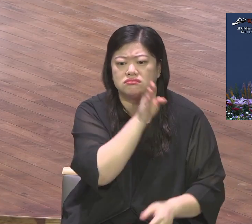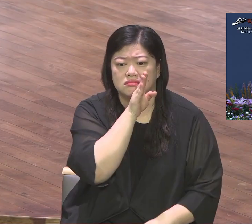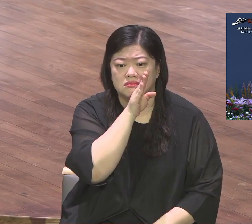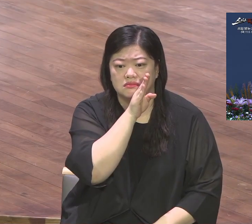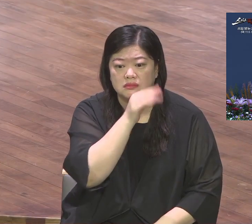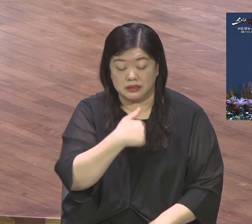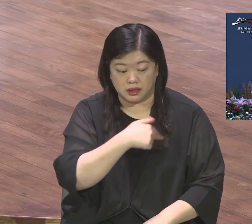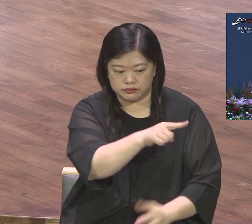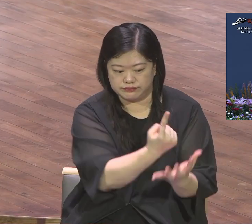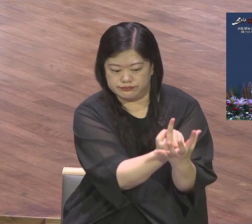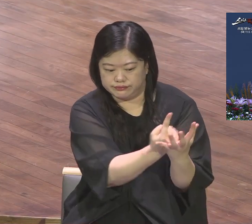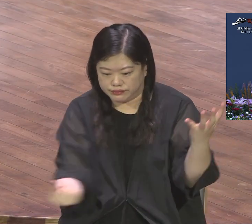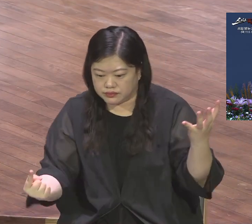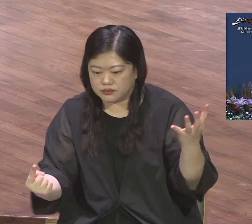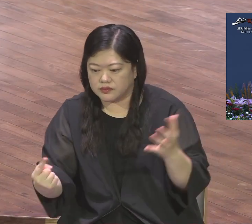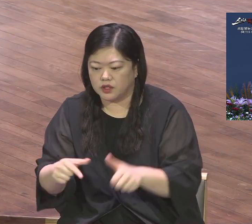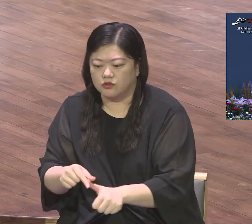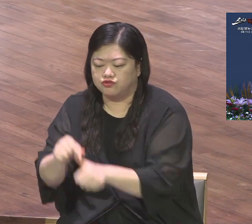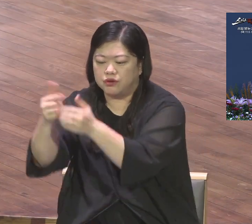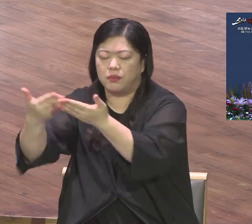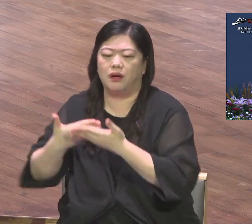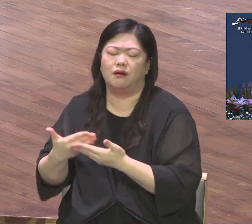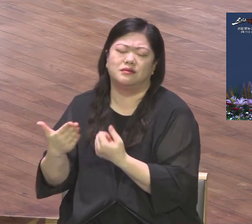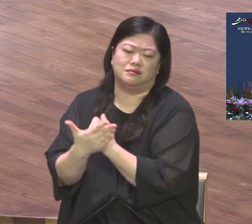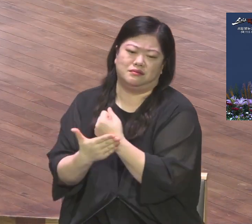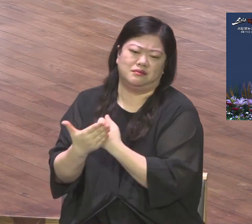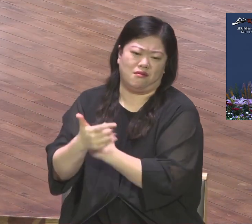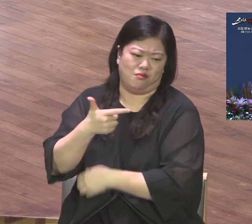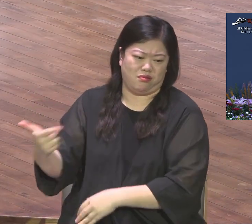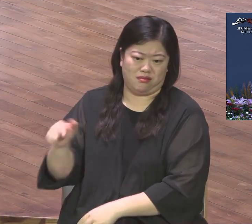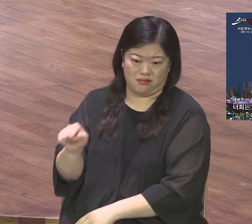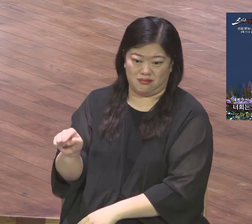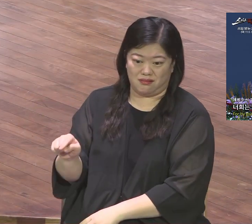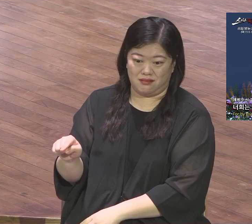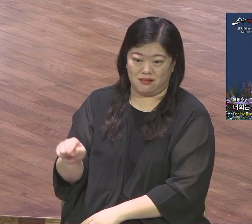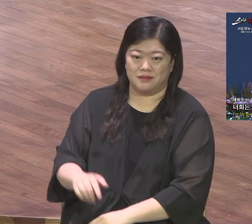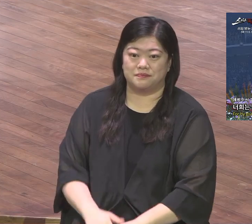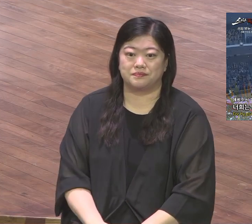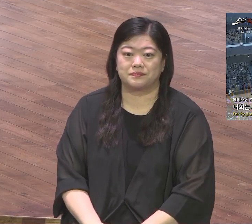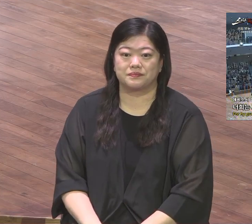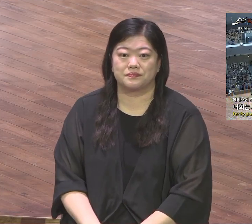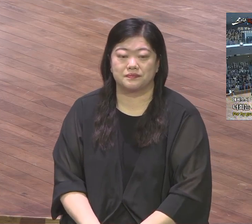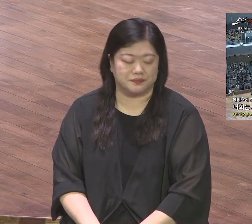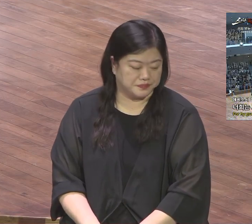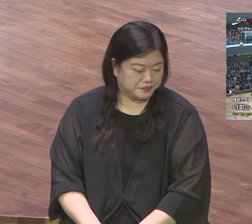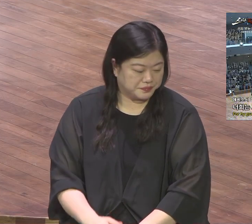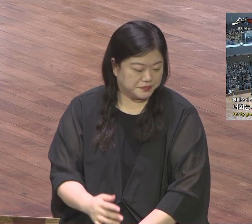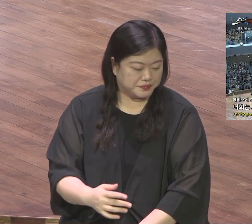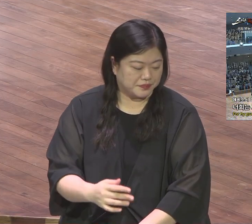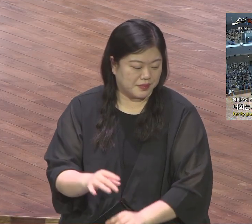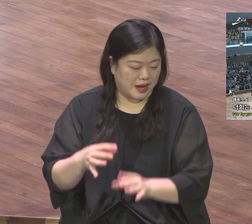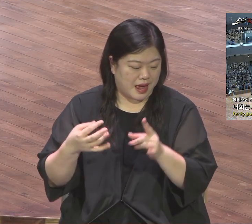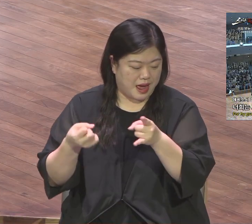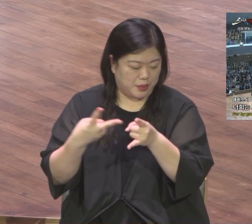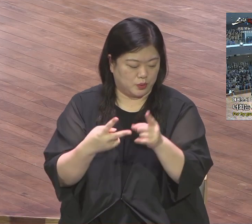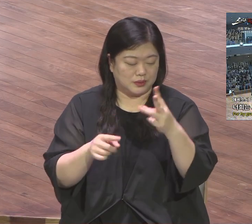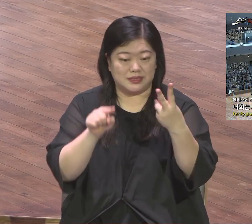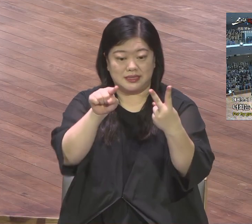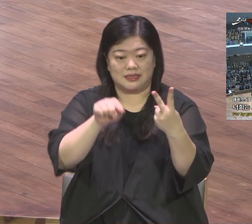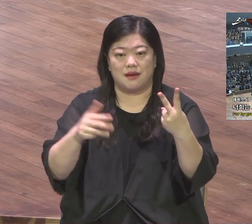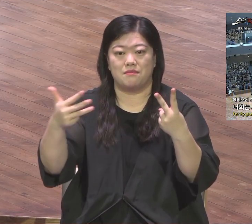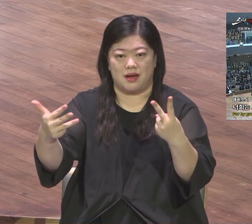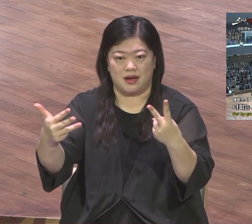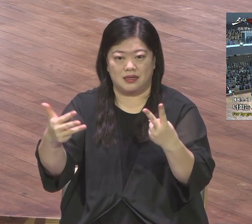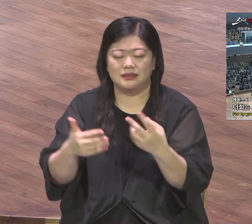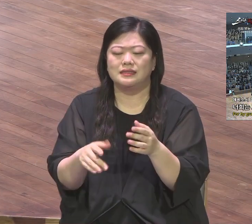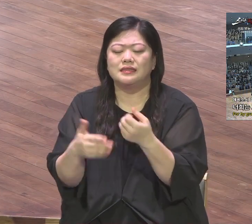사도 바울은 에베소 2장 8절로 9절에 이 사실을 밝히고 있어요. 너희는 그 은혜를 인하여 믿음으로